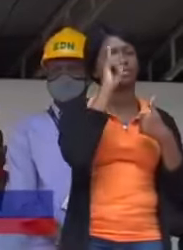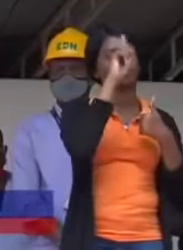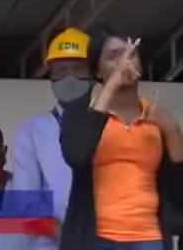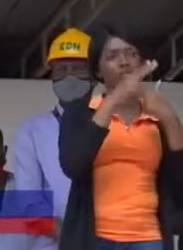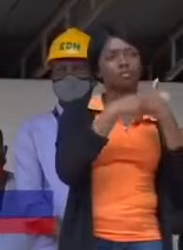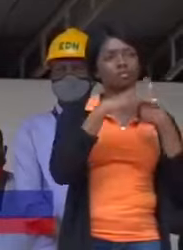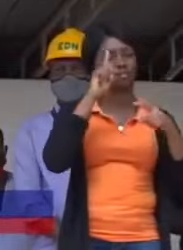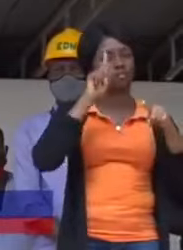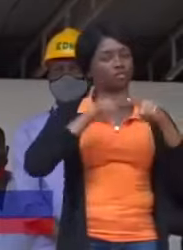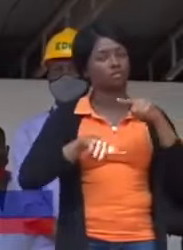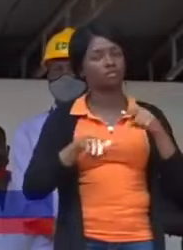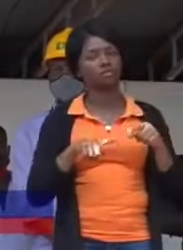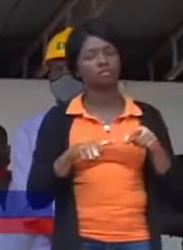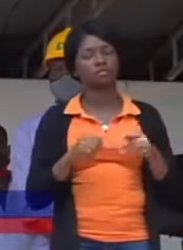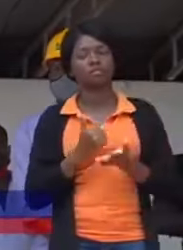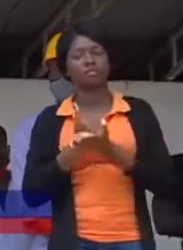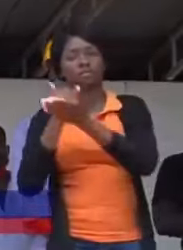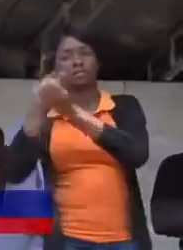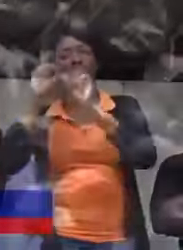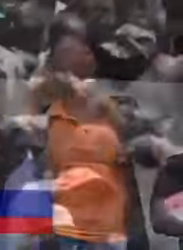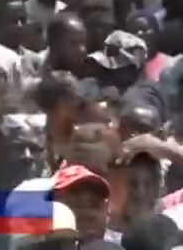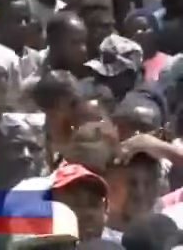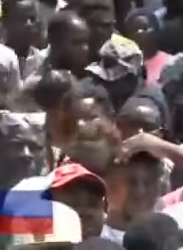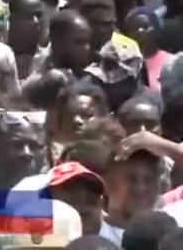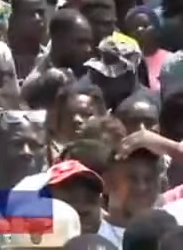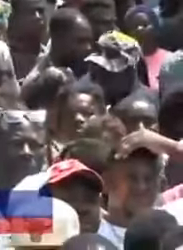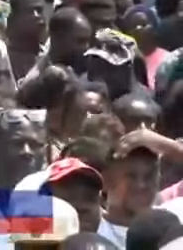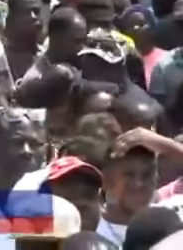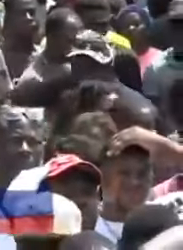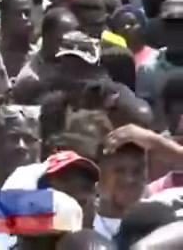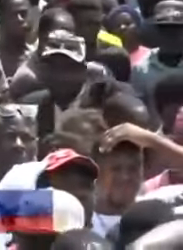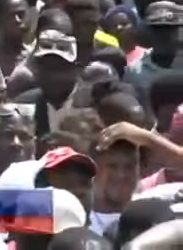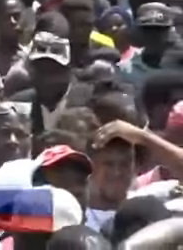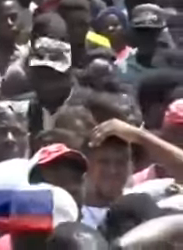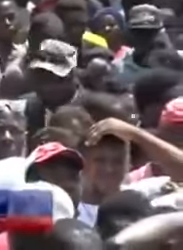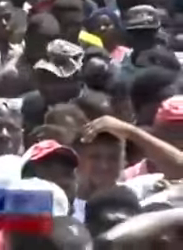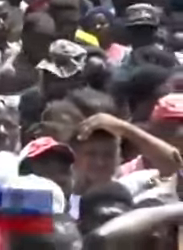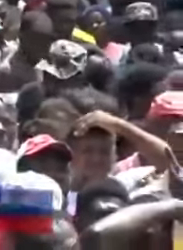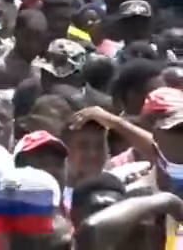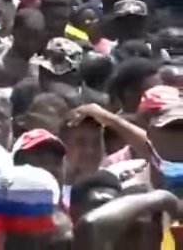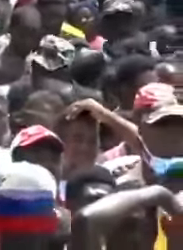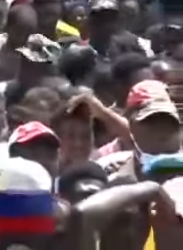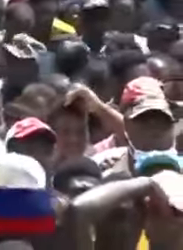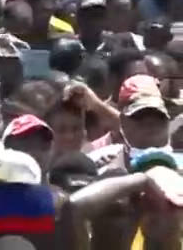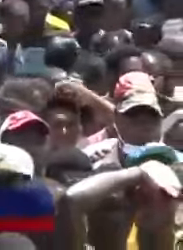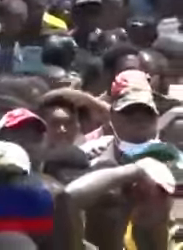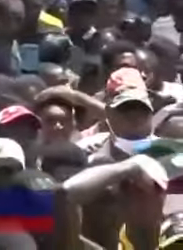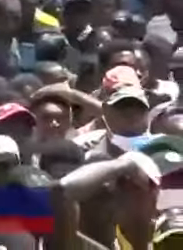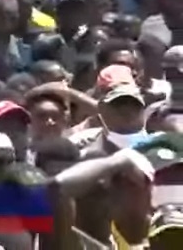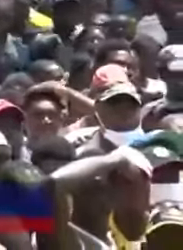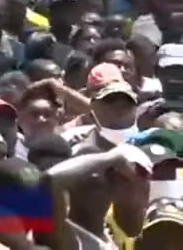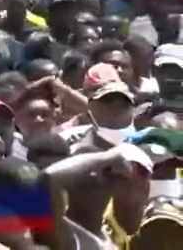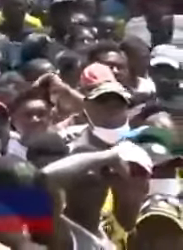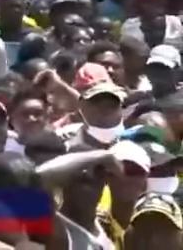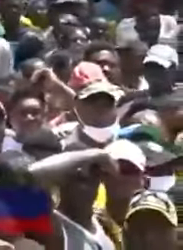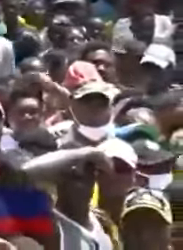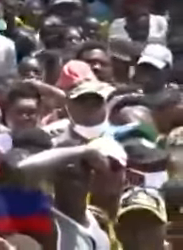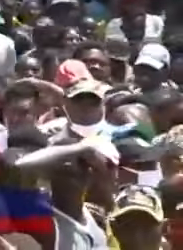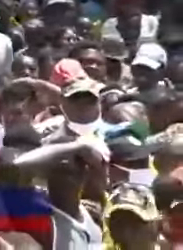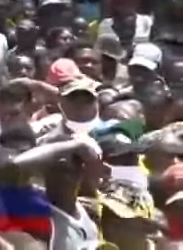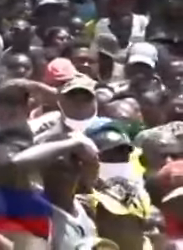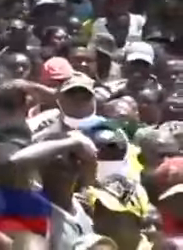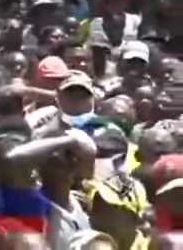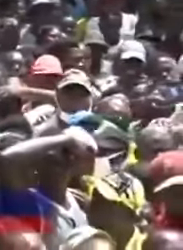financer, yon ka fait ça ou relè on prêt syndiqué. Ça veut dire plusieurs banques mettent ensemble. yo prêté qui pour permettre